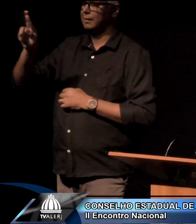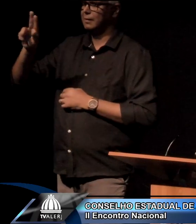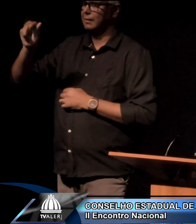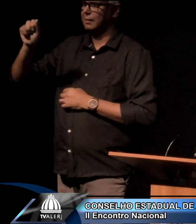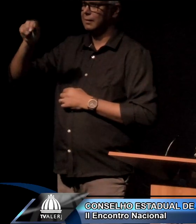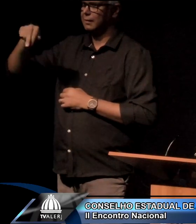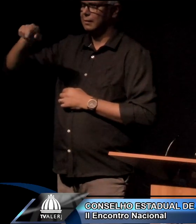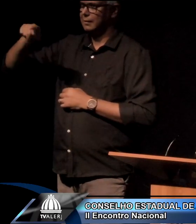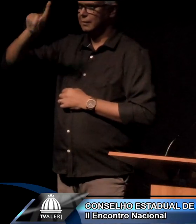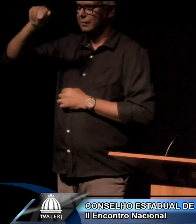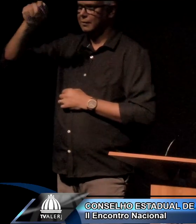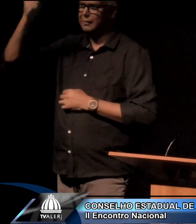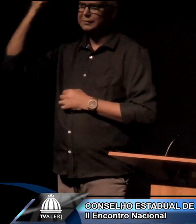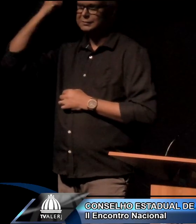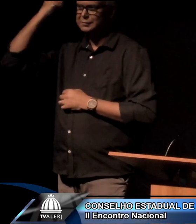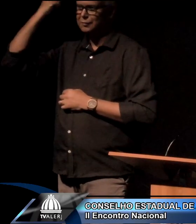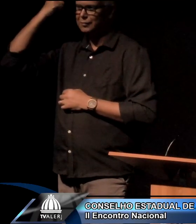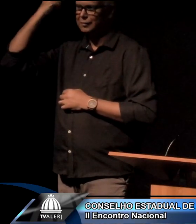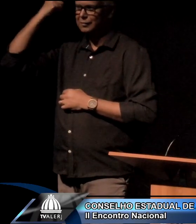São Paulo